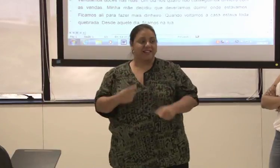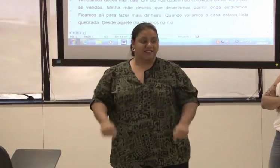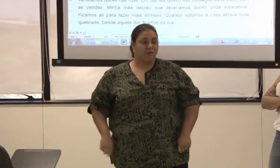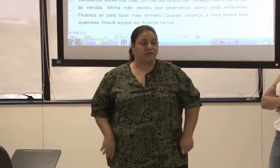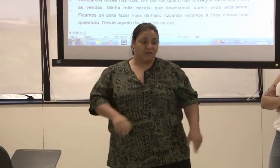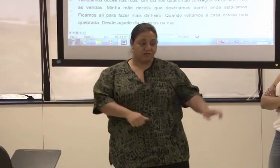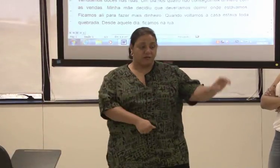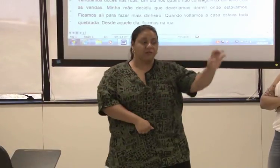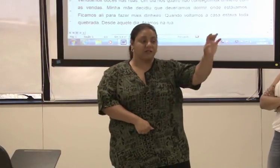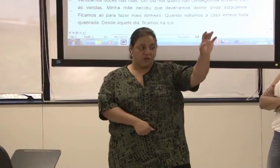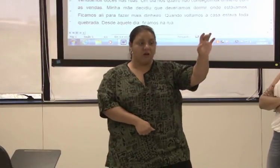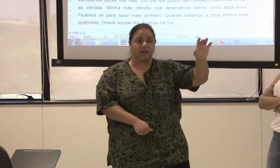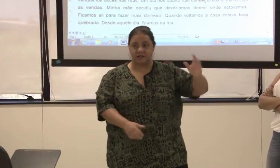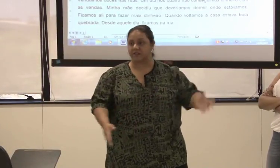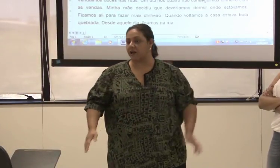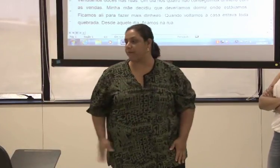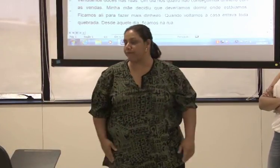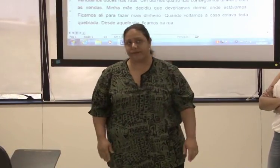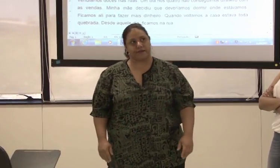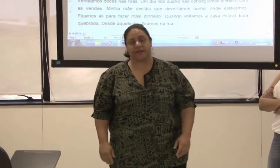Sabe, eu sou quase uma música de rock, assim, sabe?